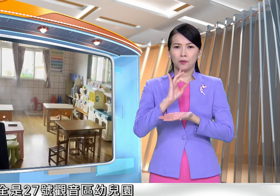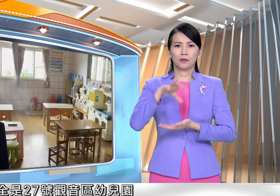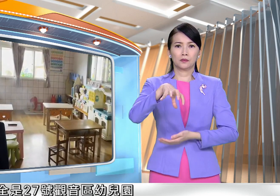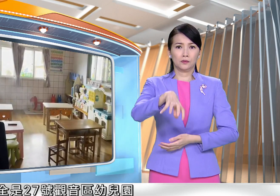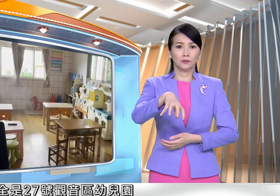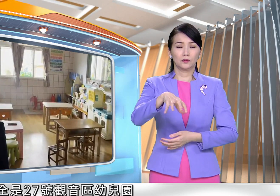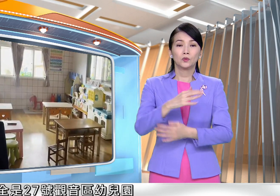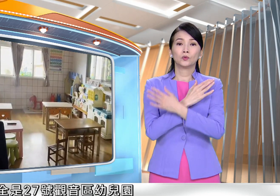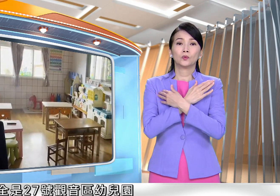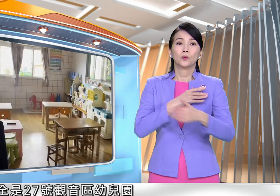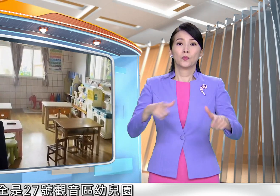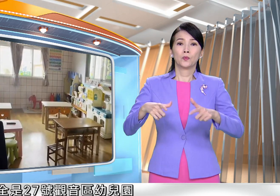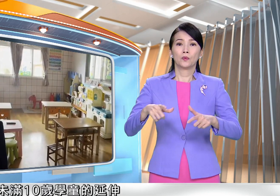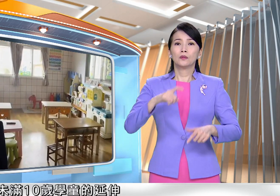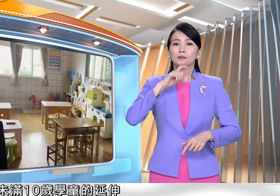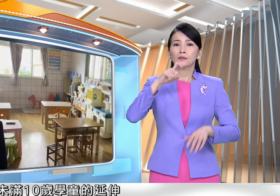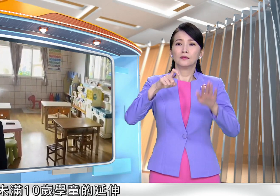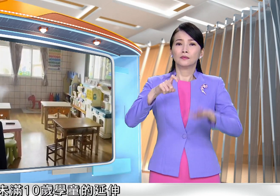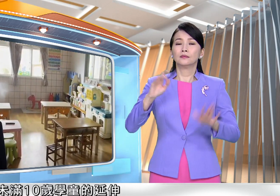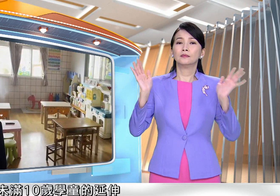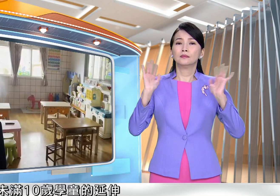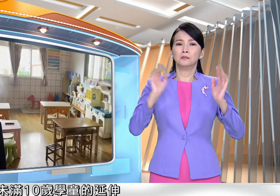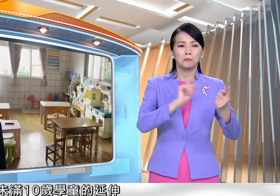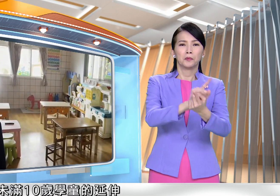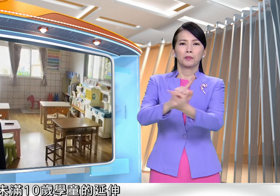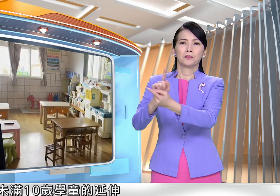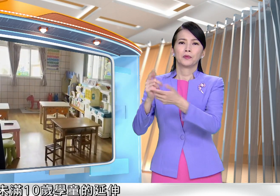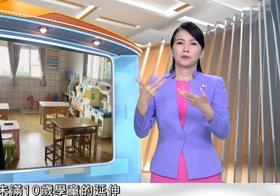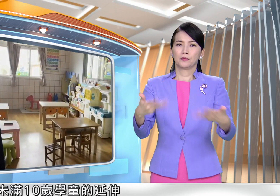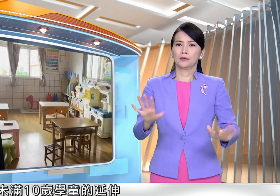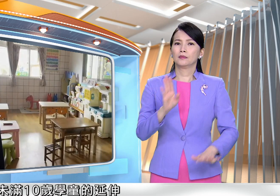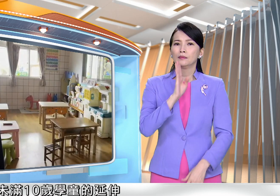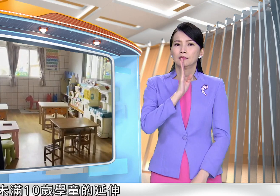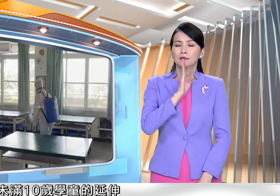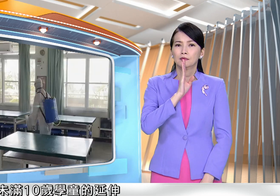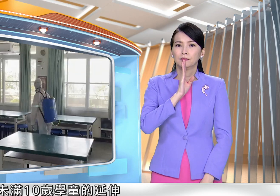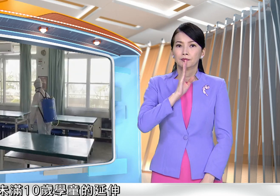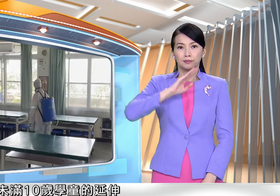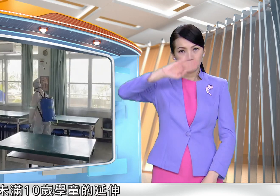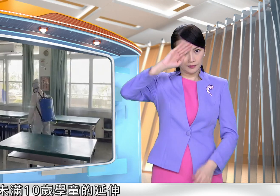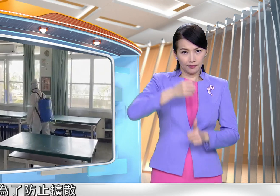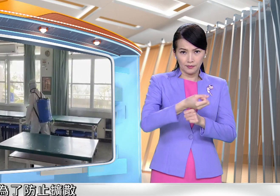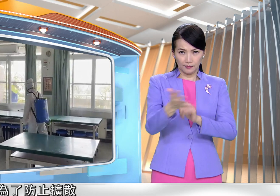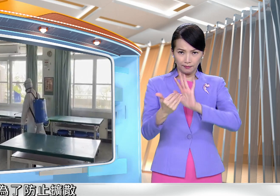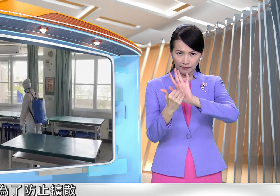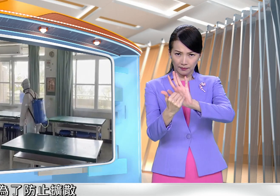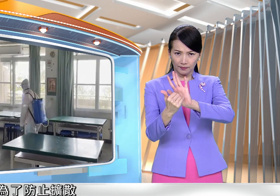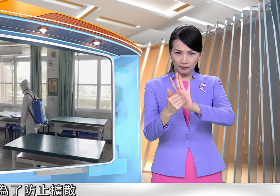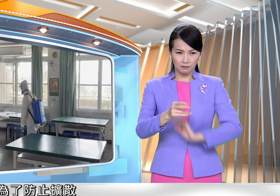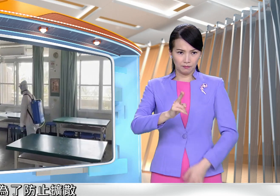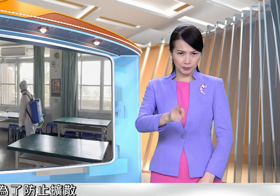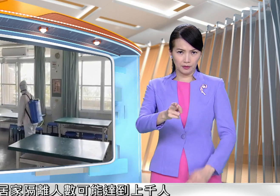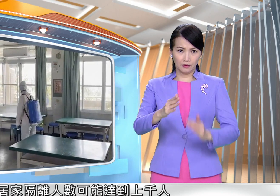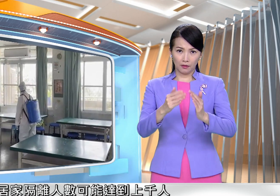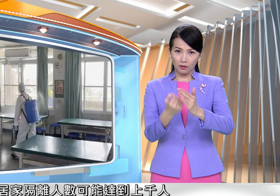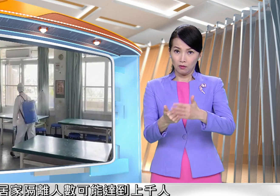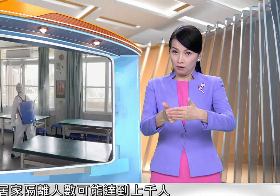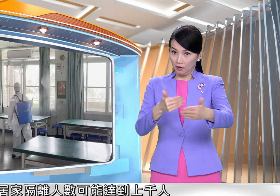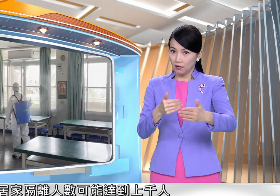幼儿园未满10岁学童的延伸。为了防止扩散，居家隔离人数可能达